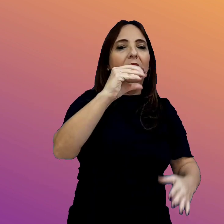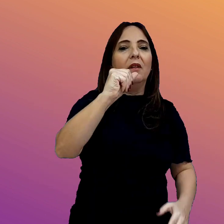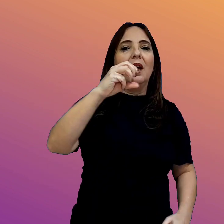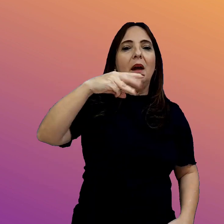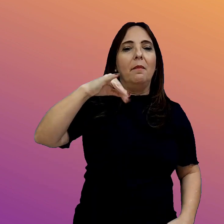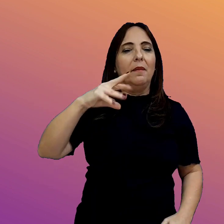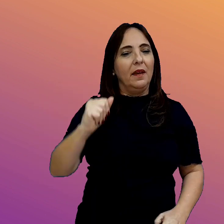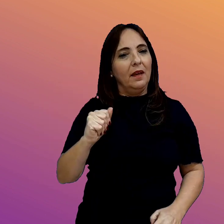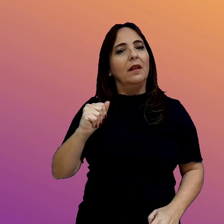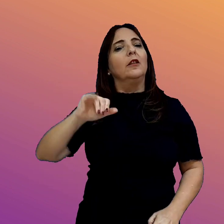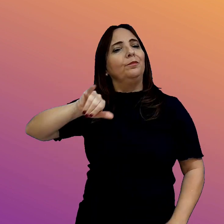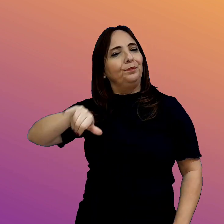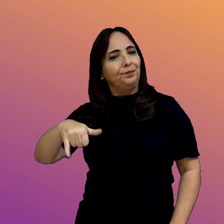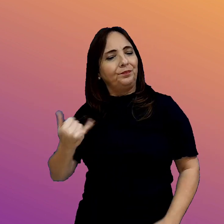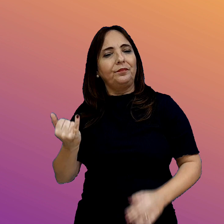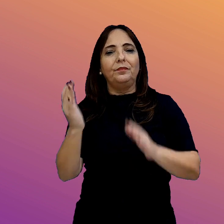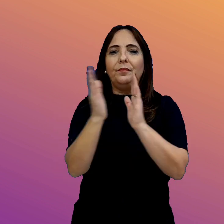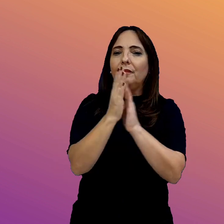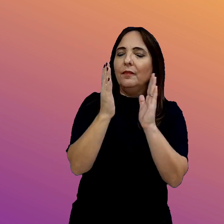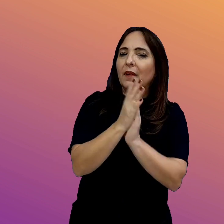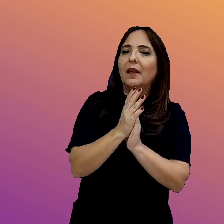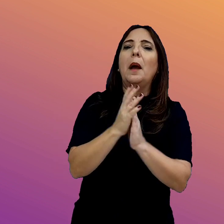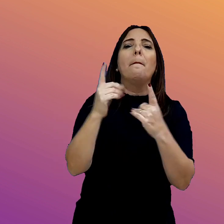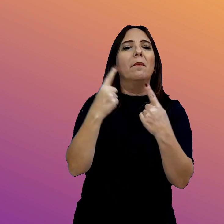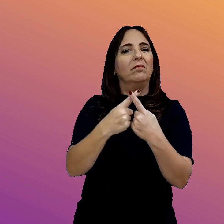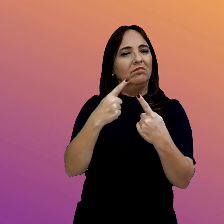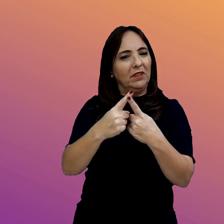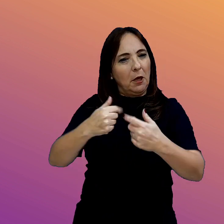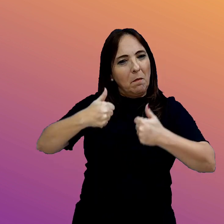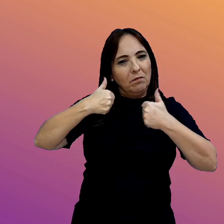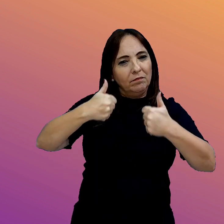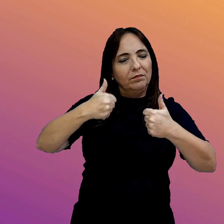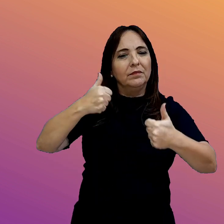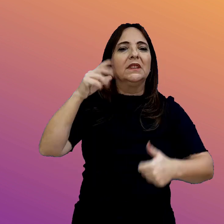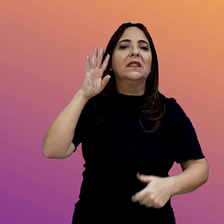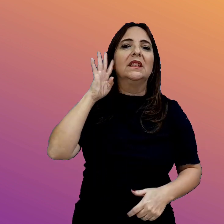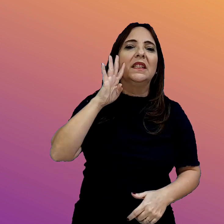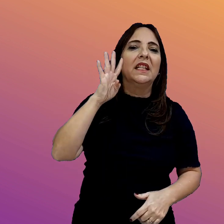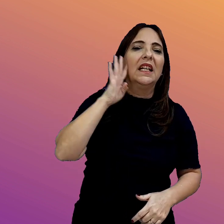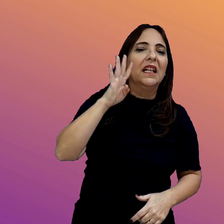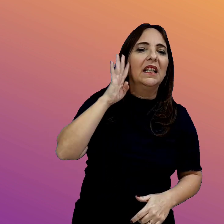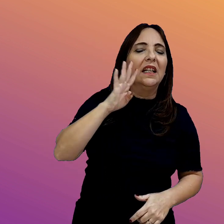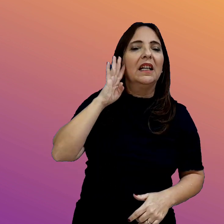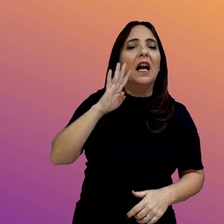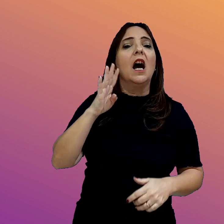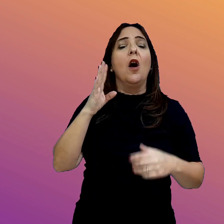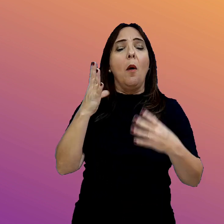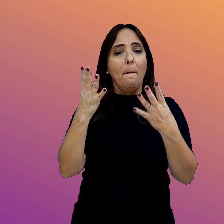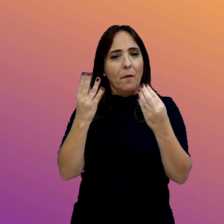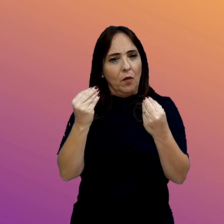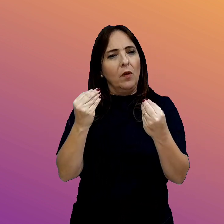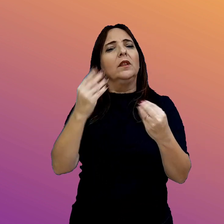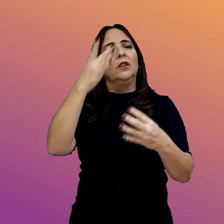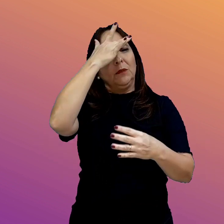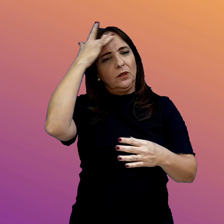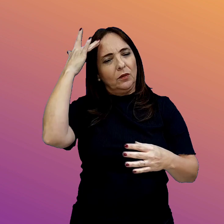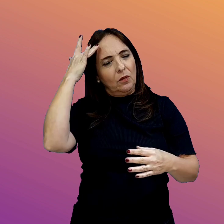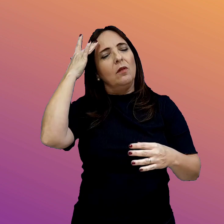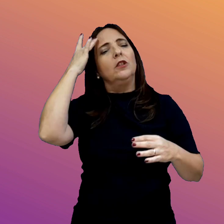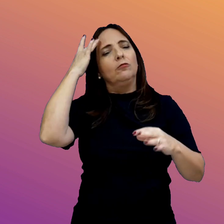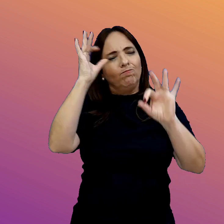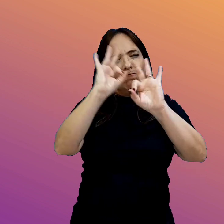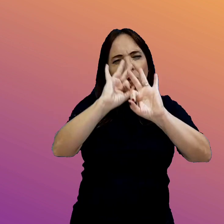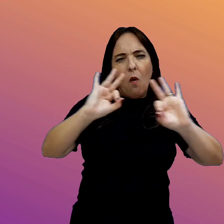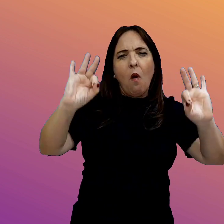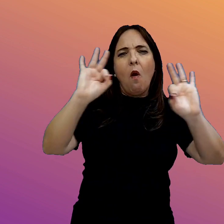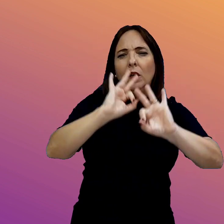pela criatividade, pelos nomes escolhidos, né, para estar com vocês, pelos temas que vocês também escolheram, e fazer um